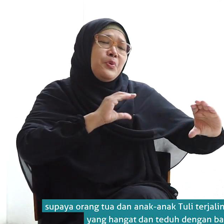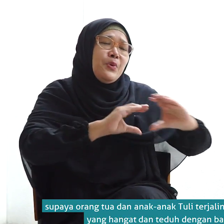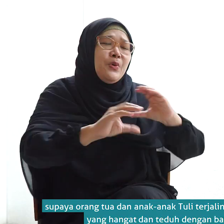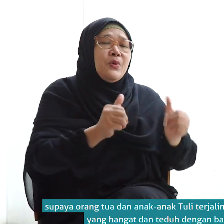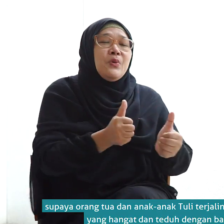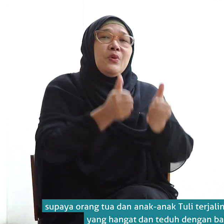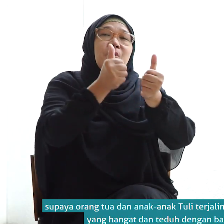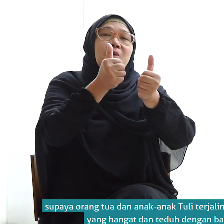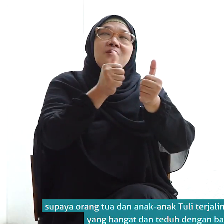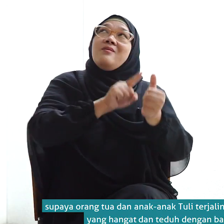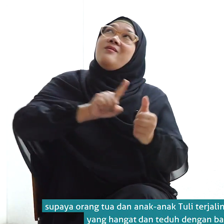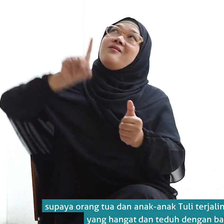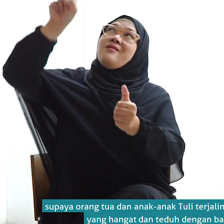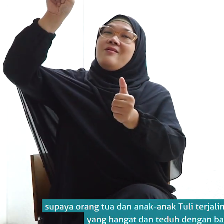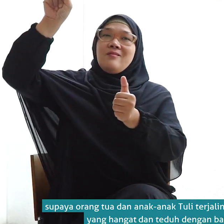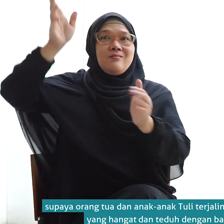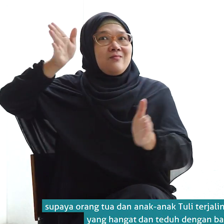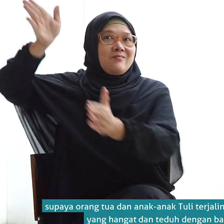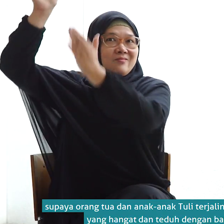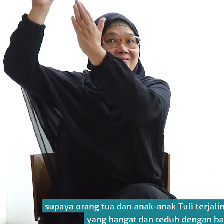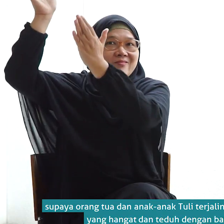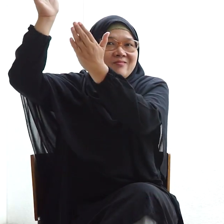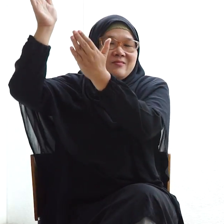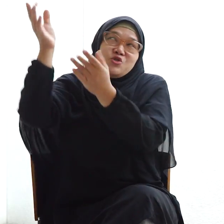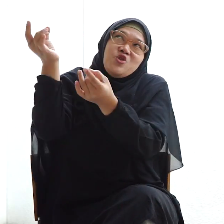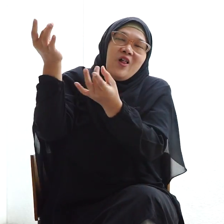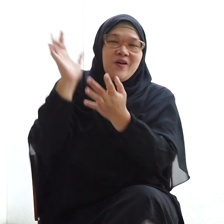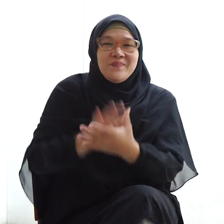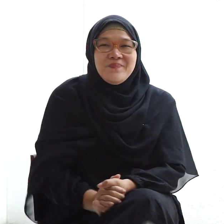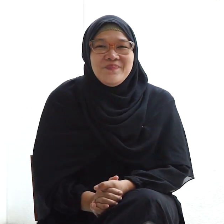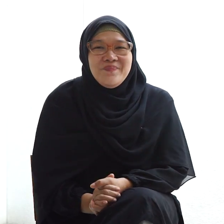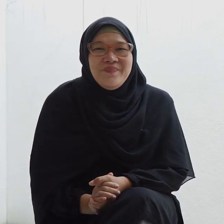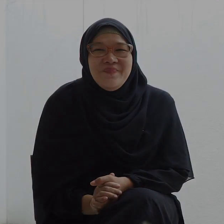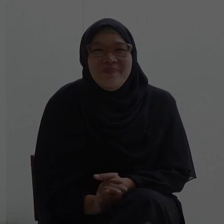komunikasi yang hangat dan teduh dengan bahasa isyarat.